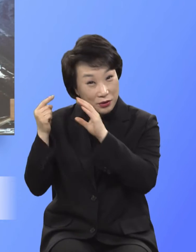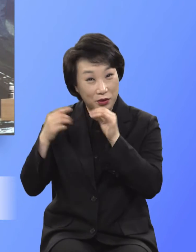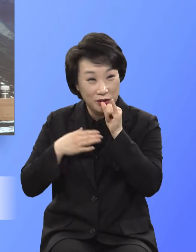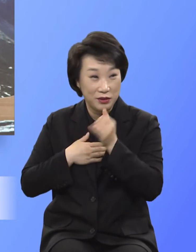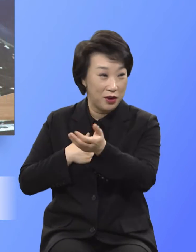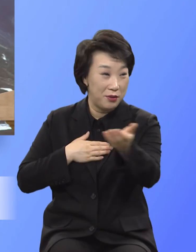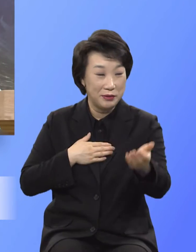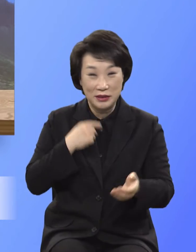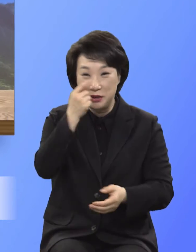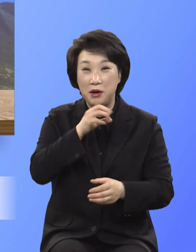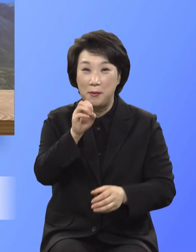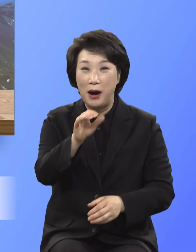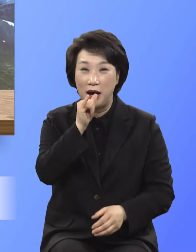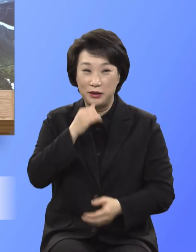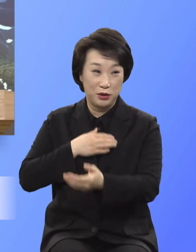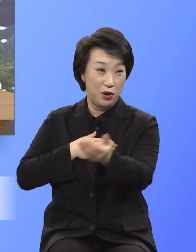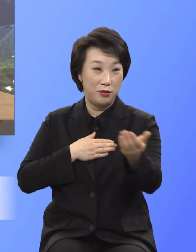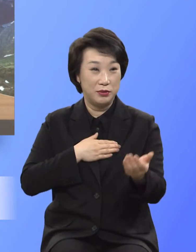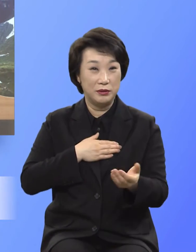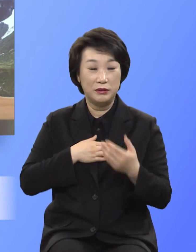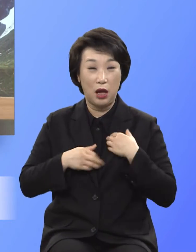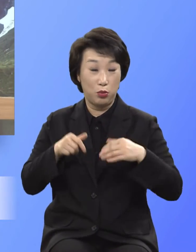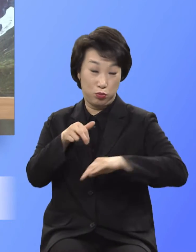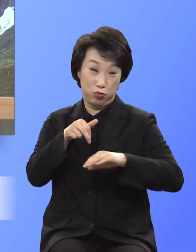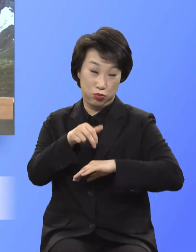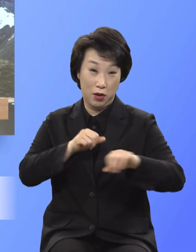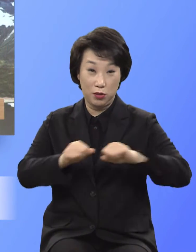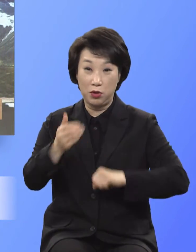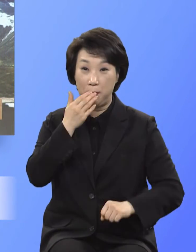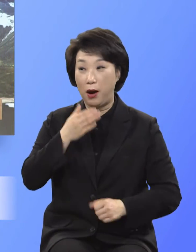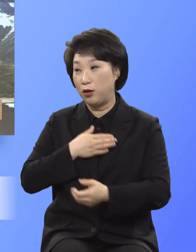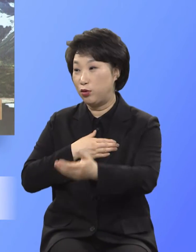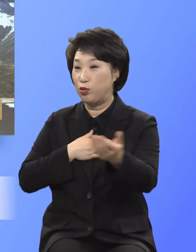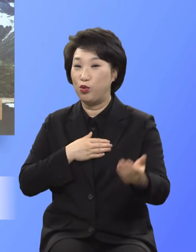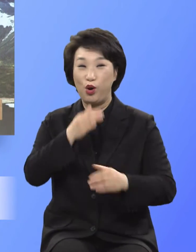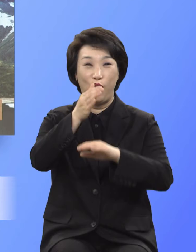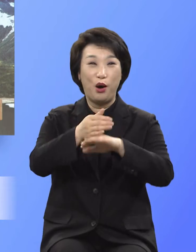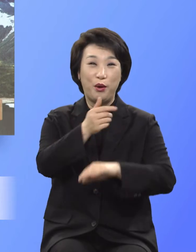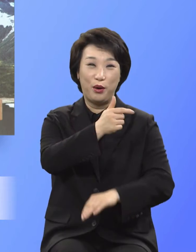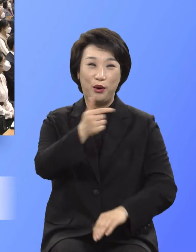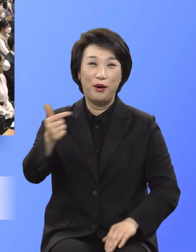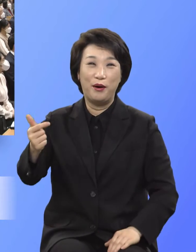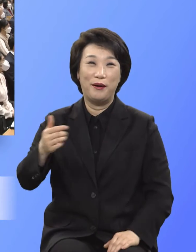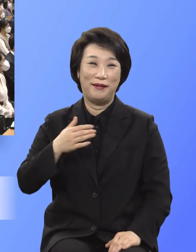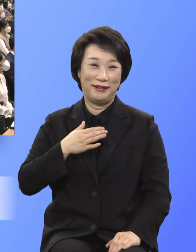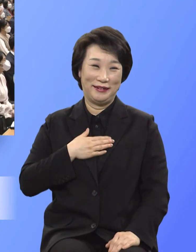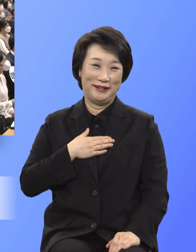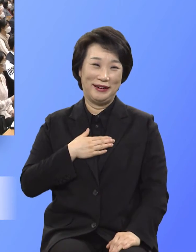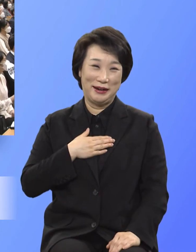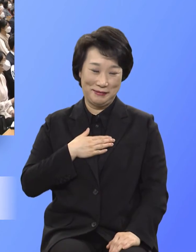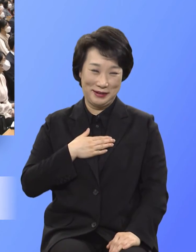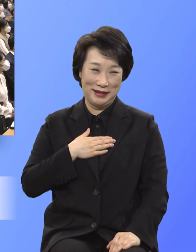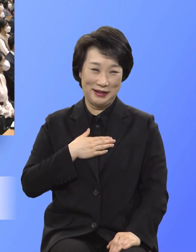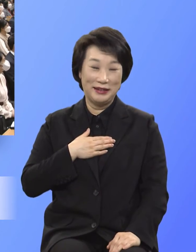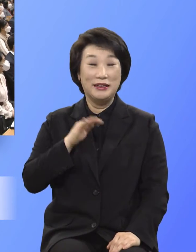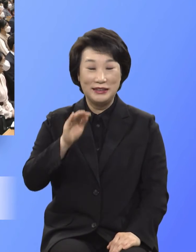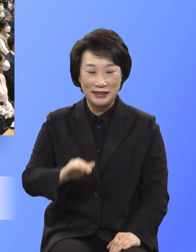들을 수 있고 입으로 말할 수 있고 내가 걸어 행동할 수 있는 것 너무 감사한데도